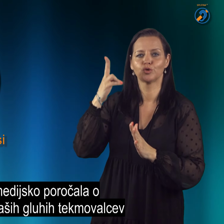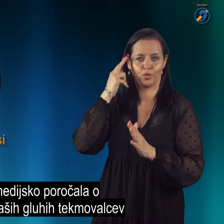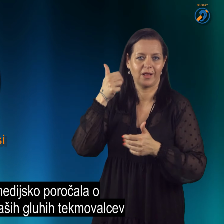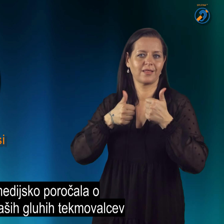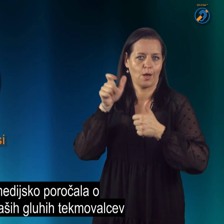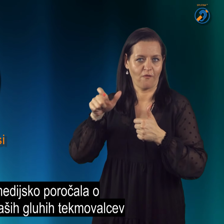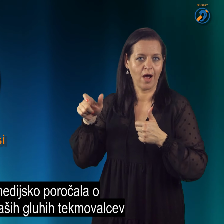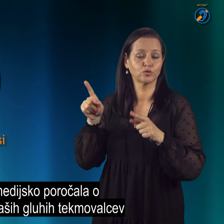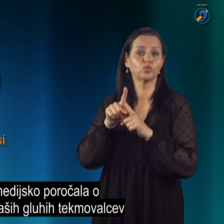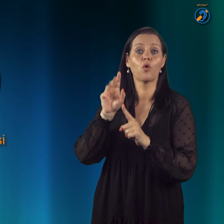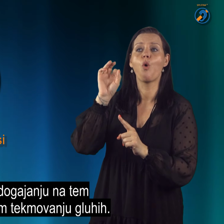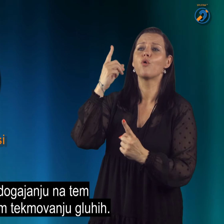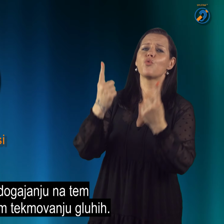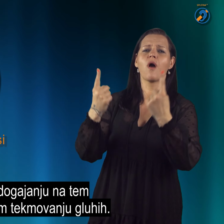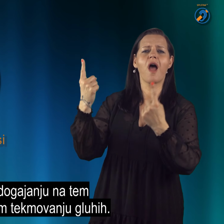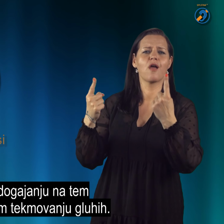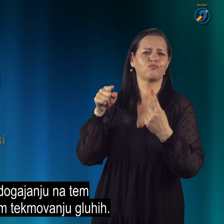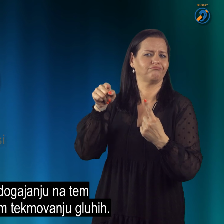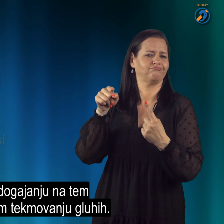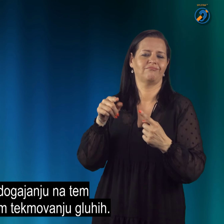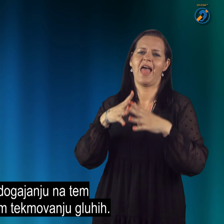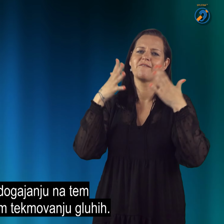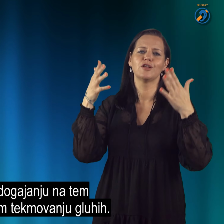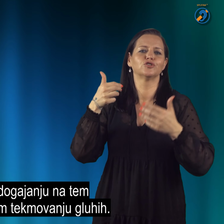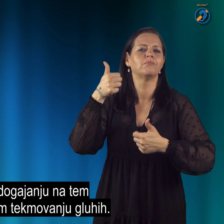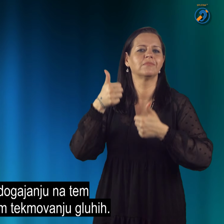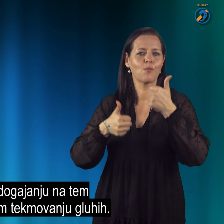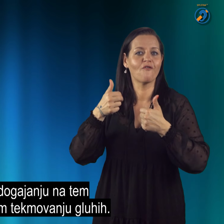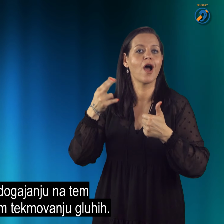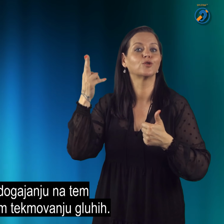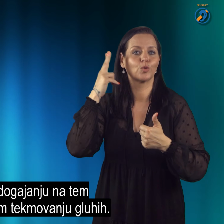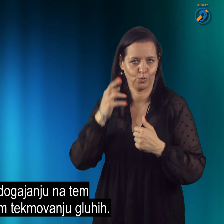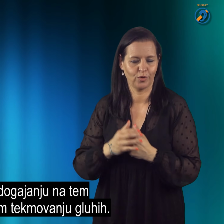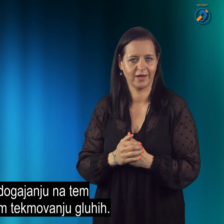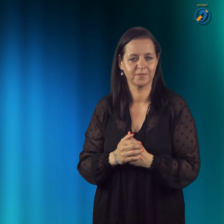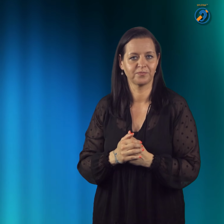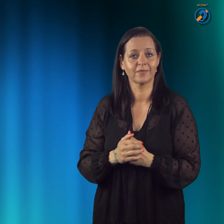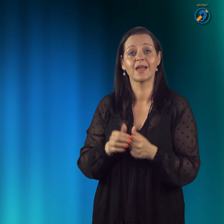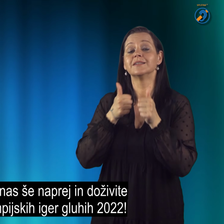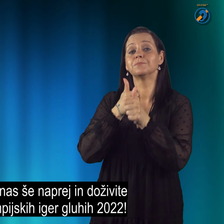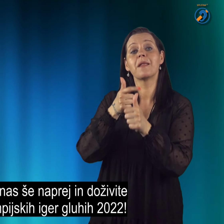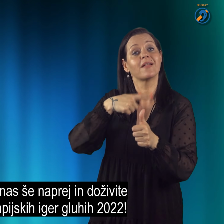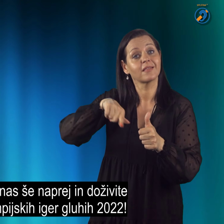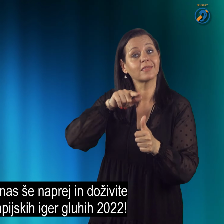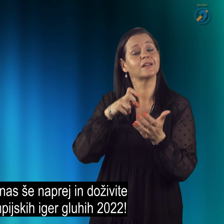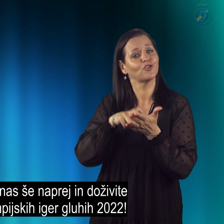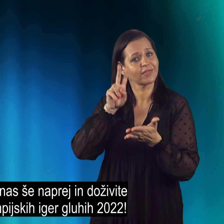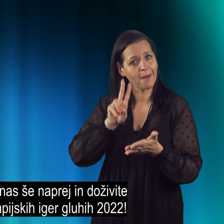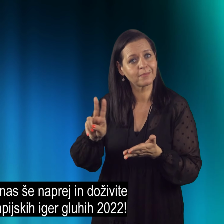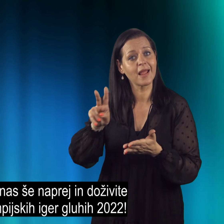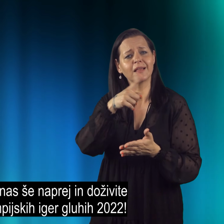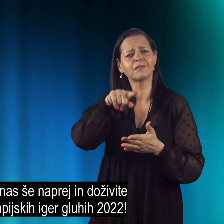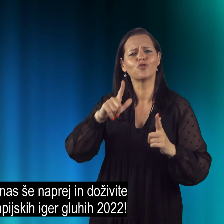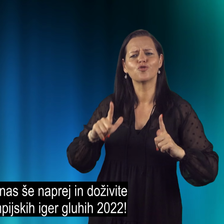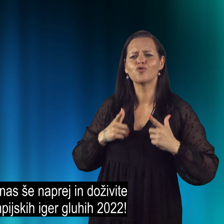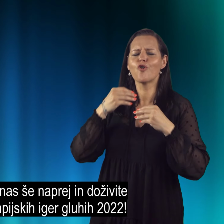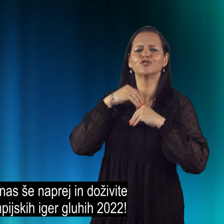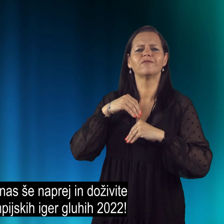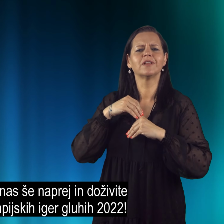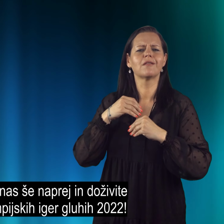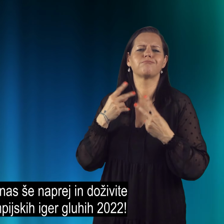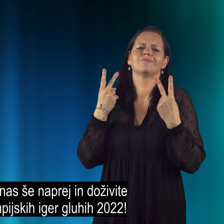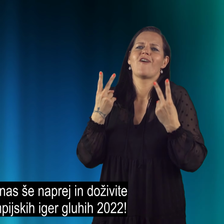gluhih tekmovalcev in o dogajanju na tem največjem tekmovanju gluhih. Spremljajte nas še naprej in